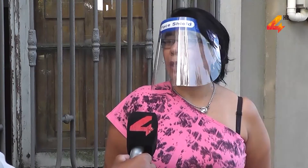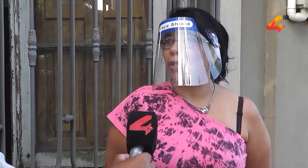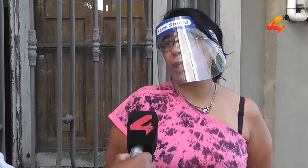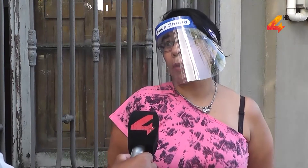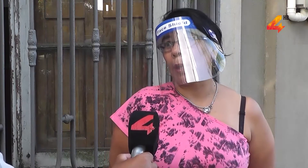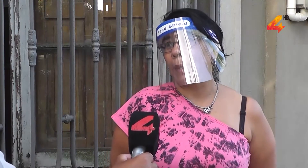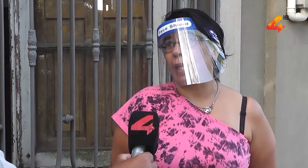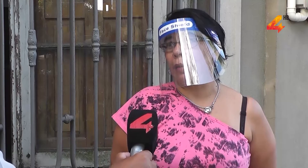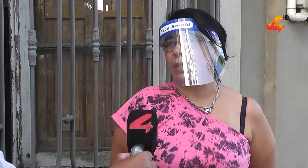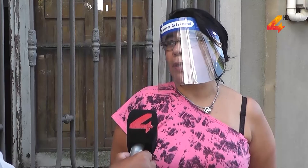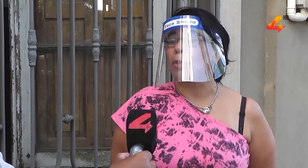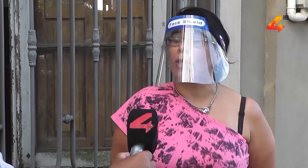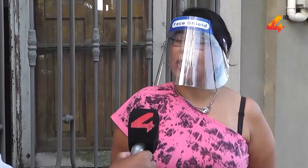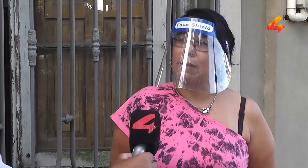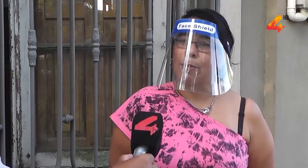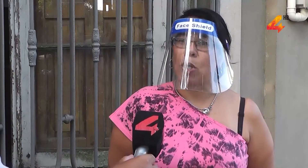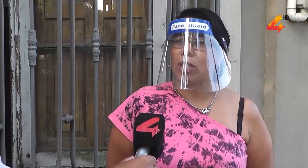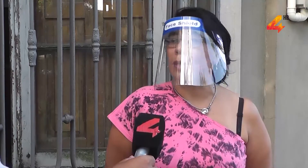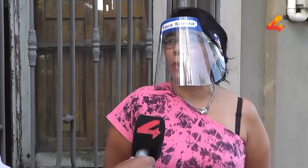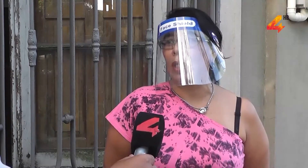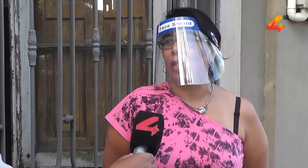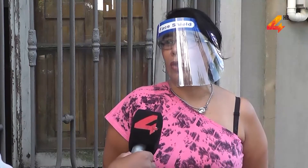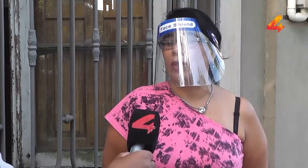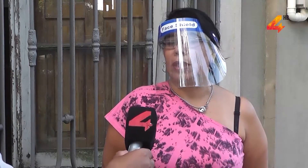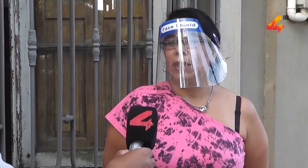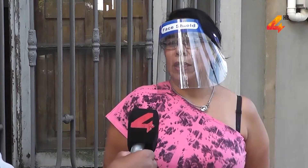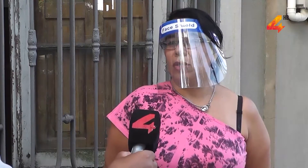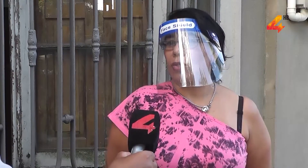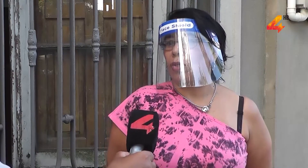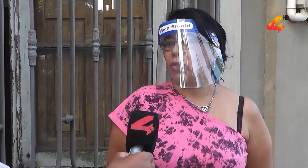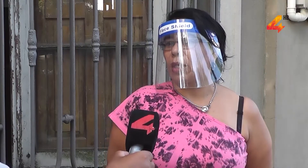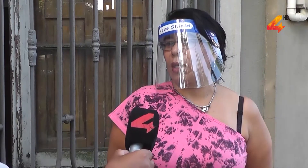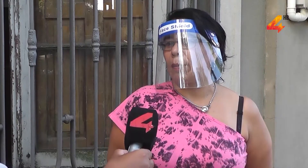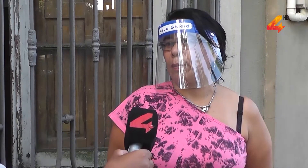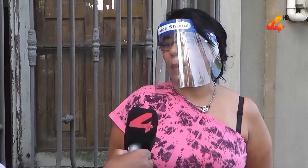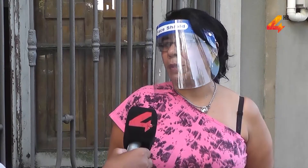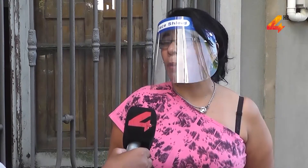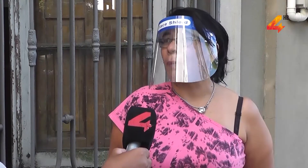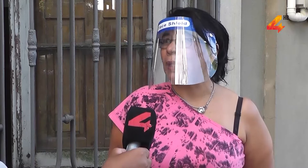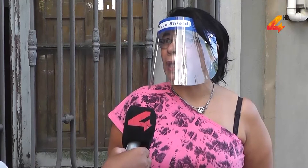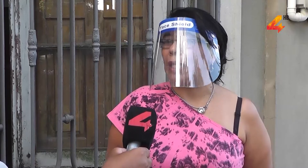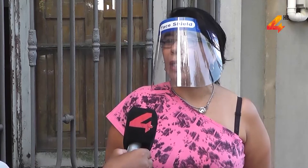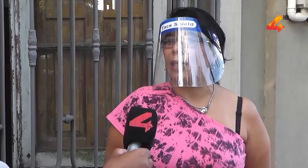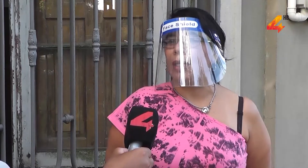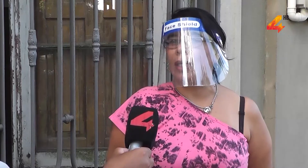mandó y tenemos que esperar a ver. Más o menos ya sabemos lo que se puede y lo que no. Bueno, nosotros vamos a poner material y